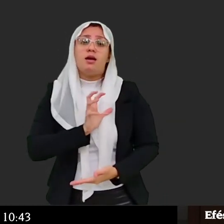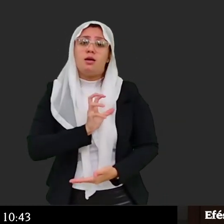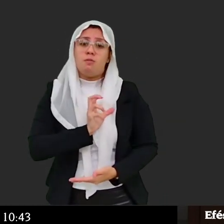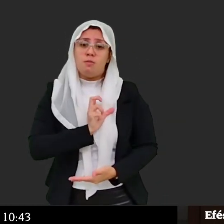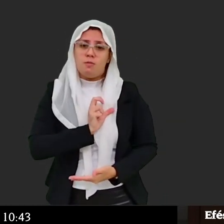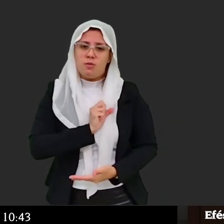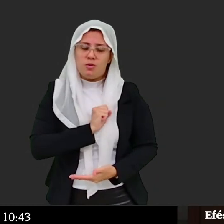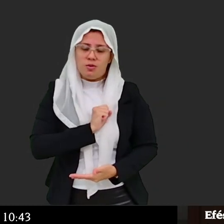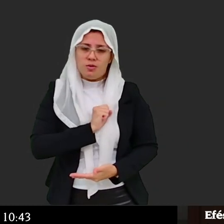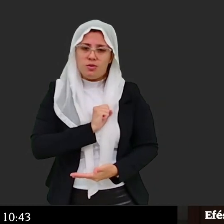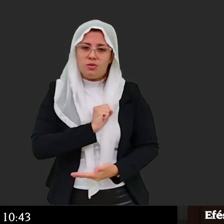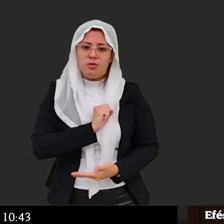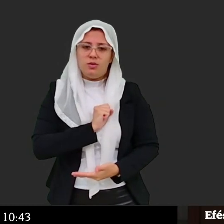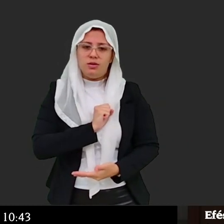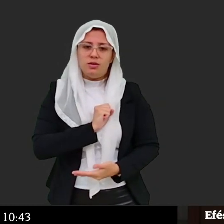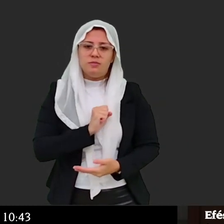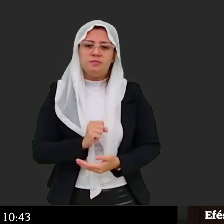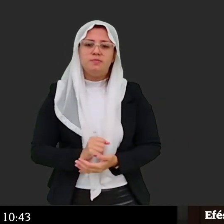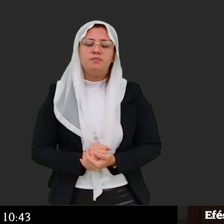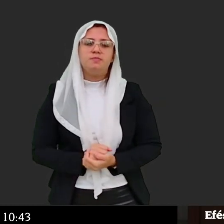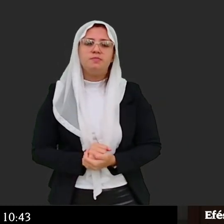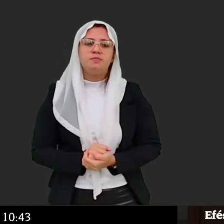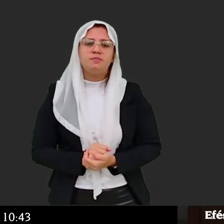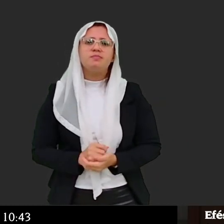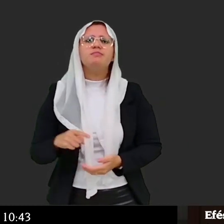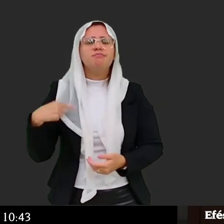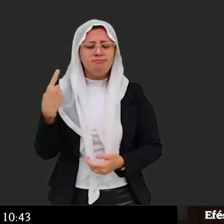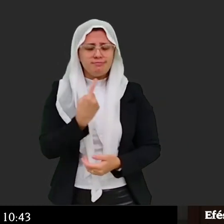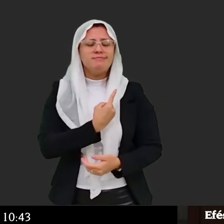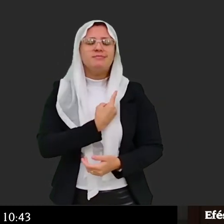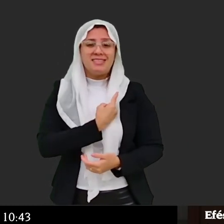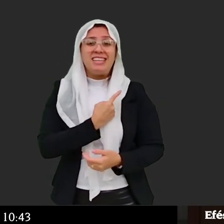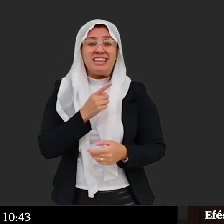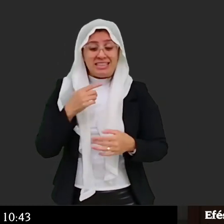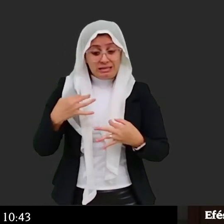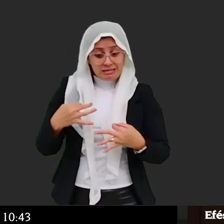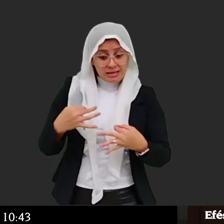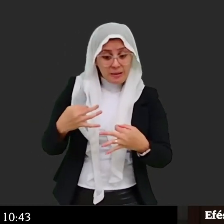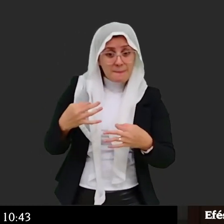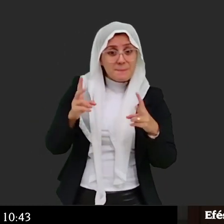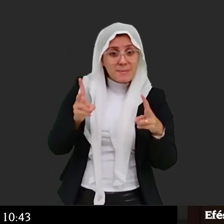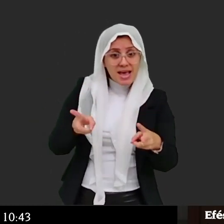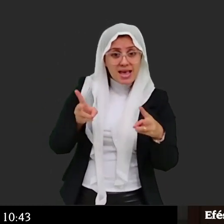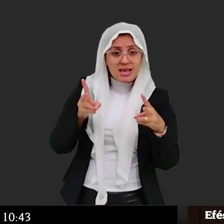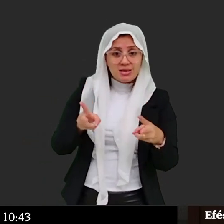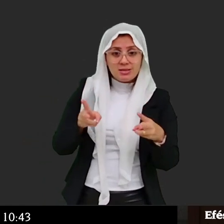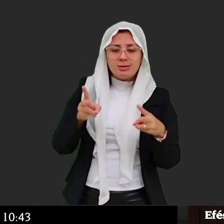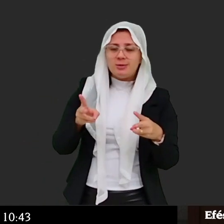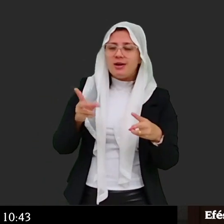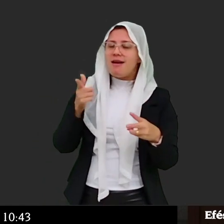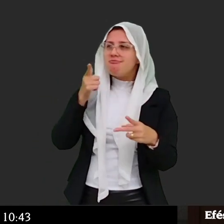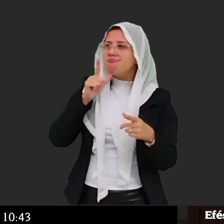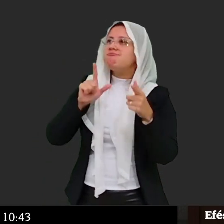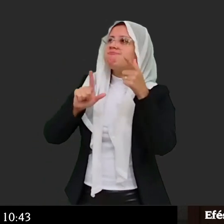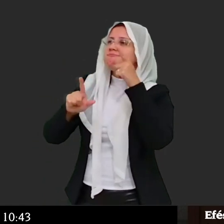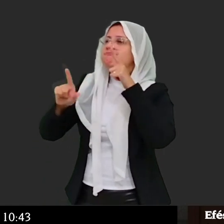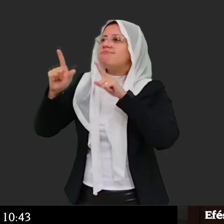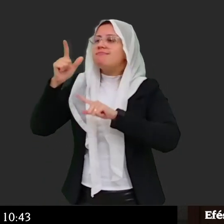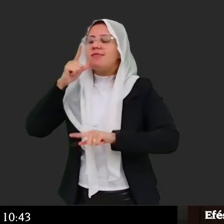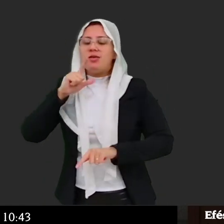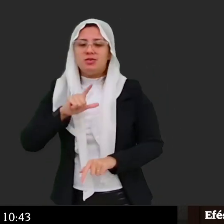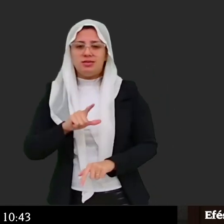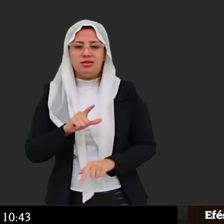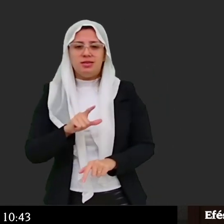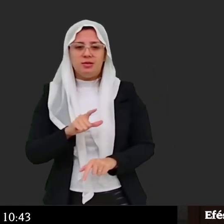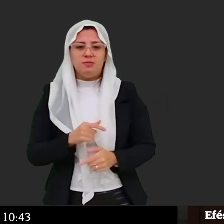para mantermos com dignidade de participarmos deste agraciamento de Deus.